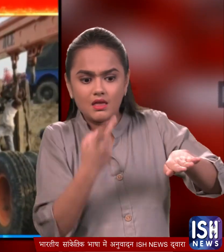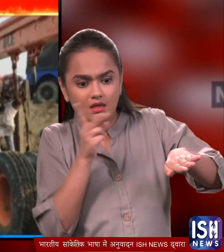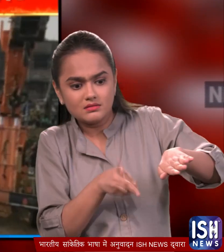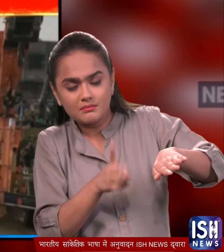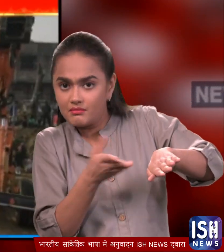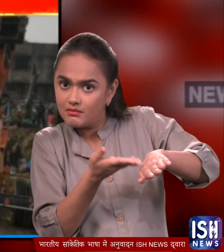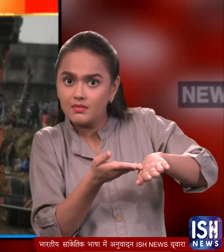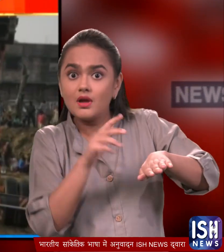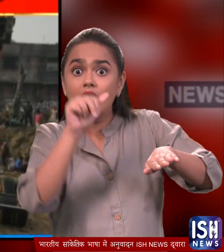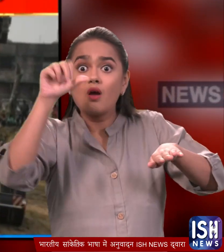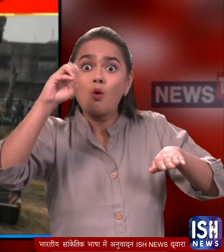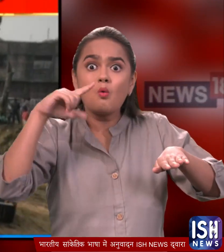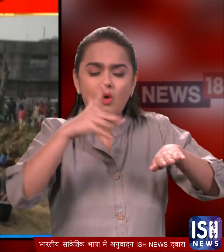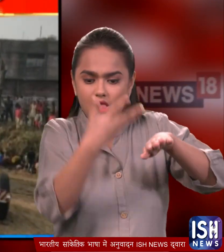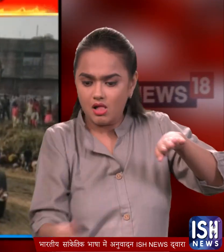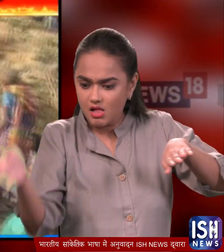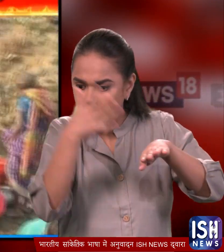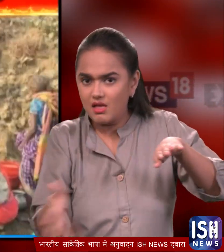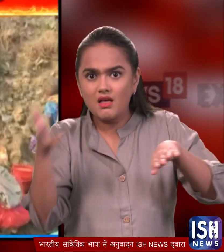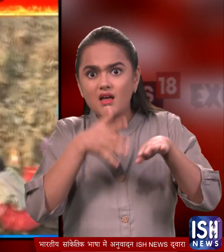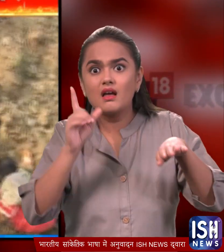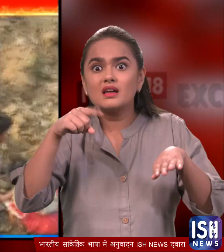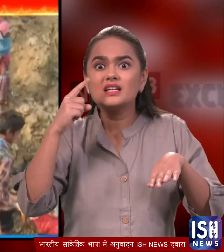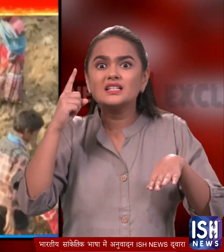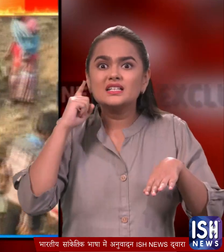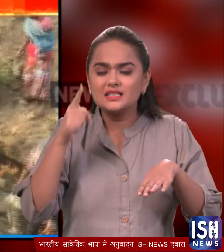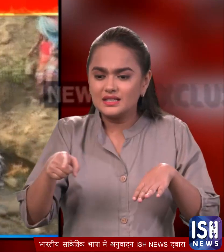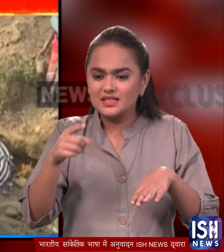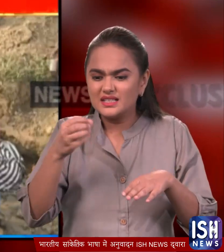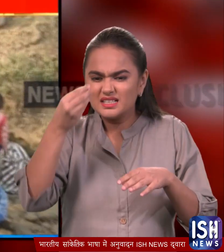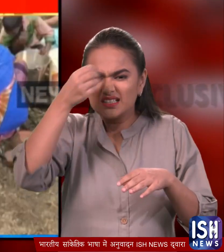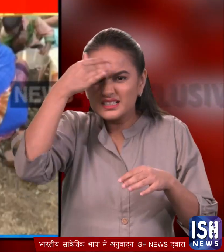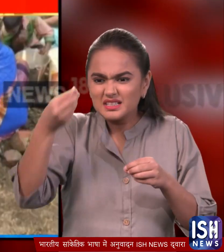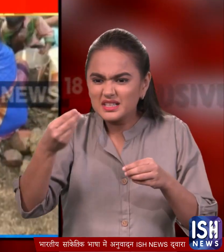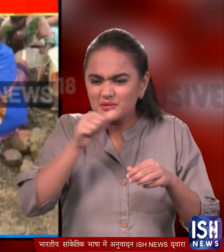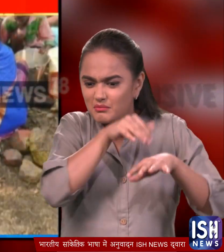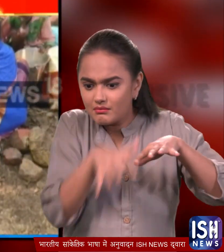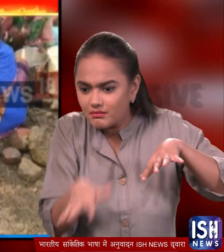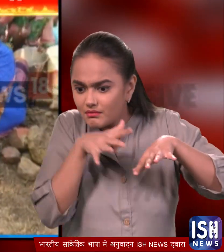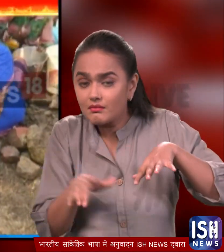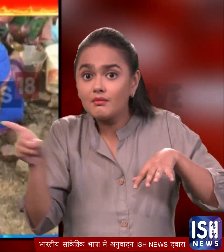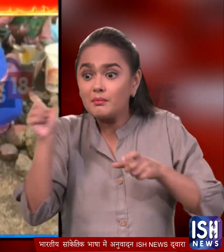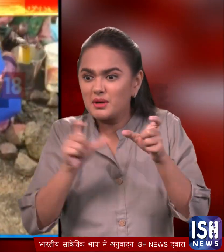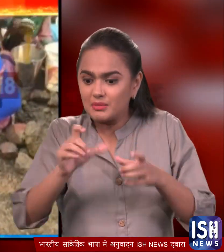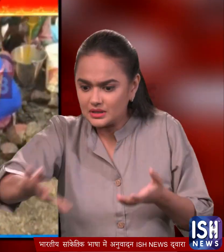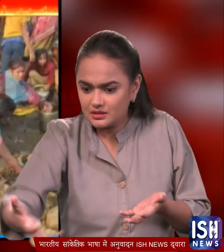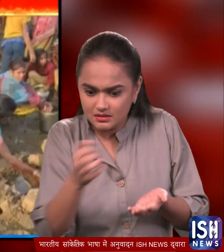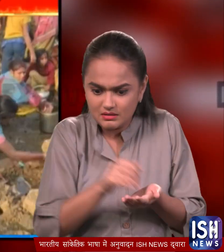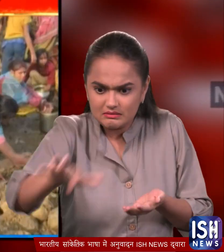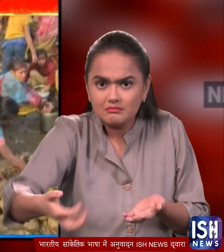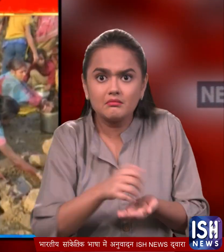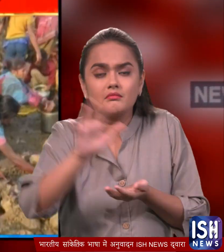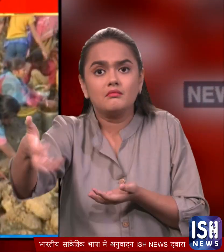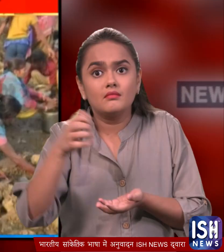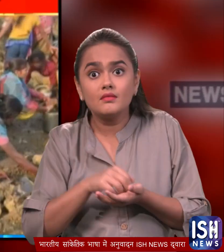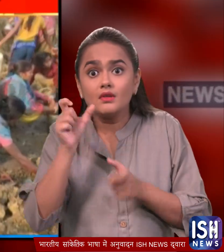टैंकर जमीन पर लुढ़का हुआ दिखा, जिससे तेल जमीन पर फैला तो मिट्टी के छोटे छोटे गड्ढों में भर गया, जहां से लोग अपने हाथों में उसे उठाते दिखे।